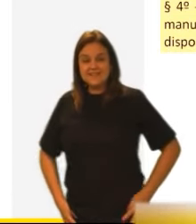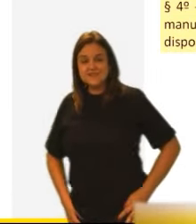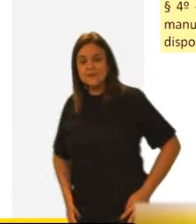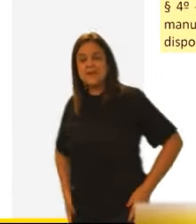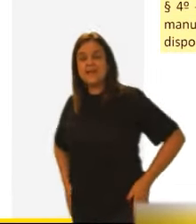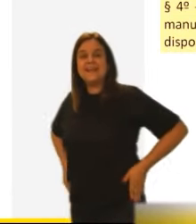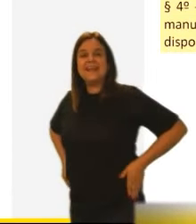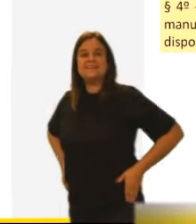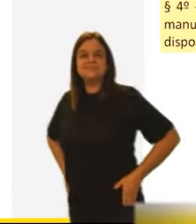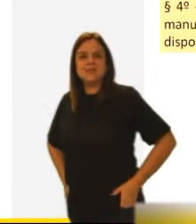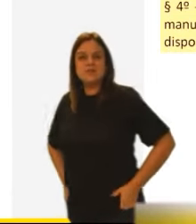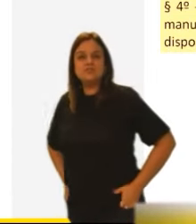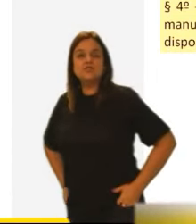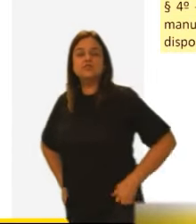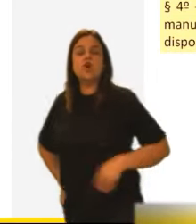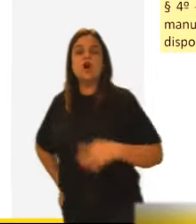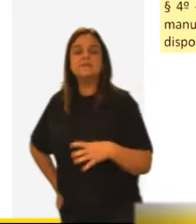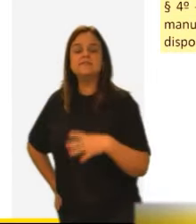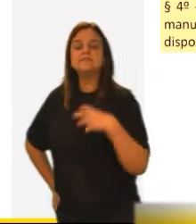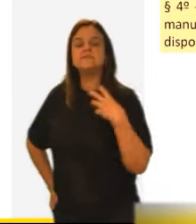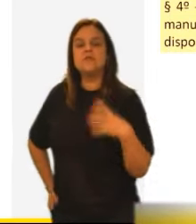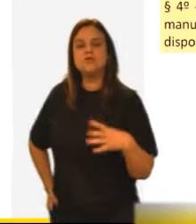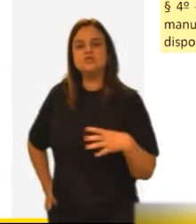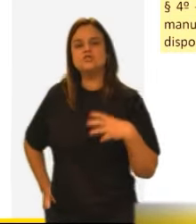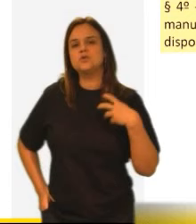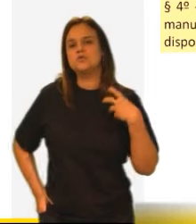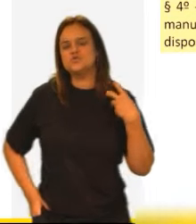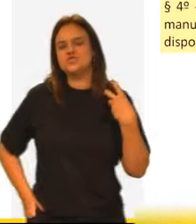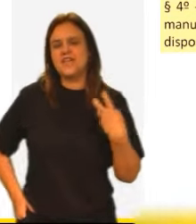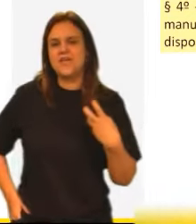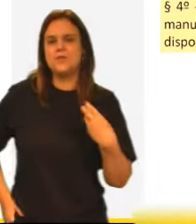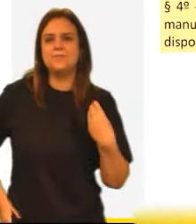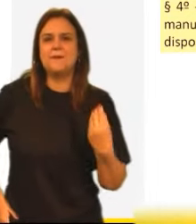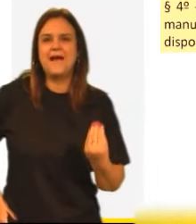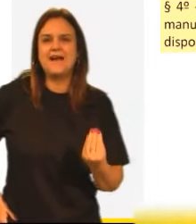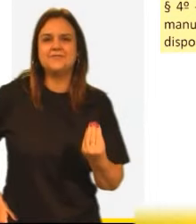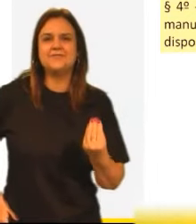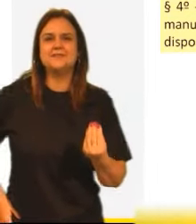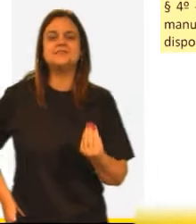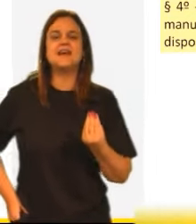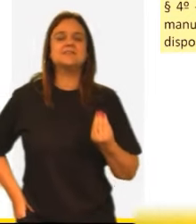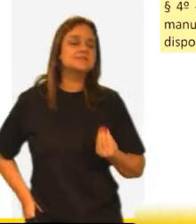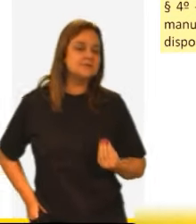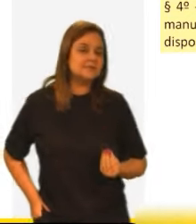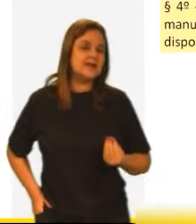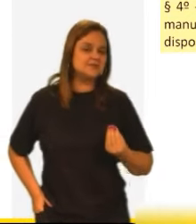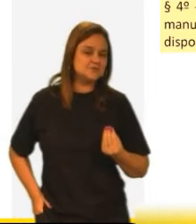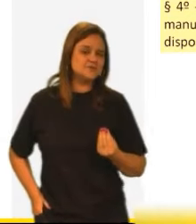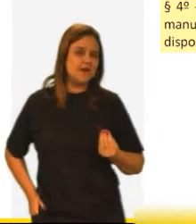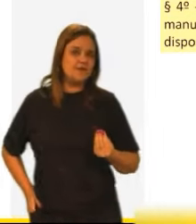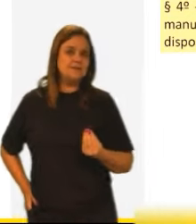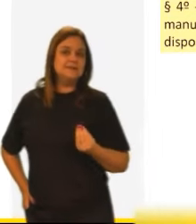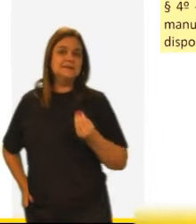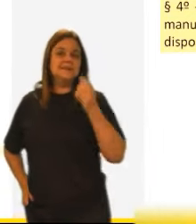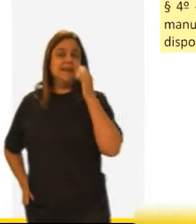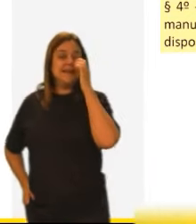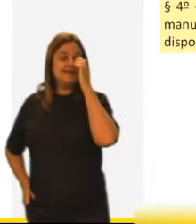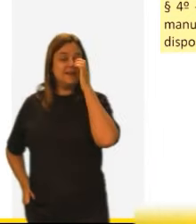ele fala sobre a criação de novas fontes de custeio para financiar a Seguridade